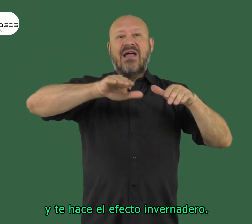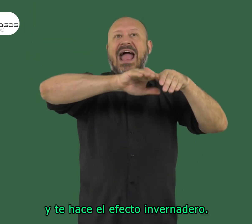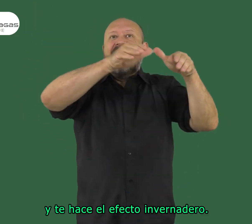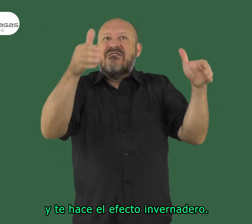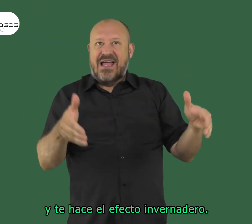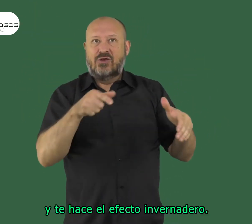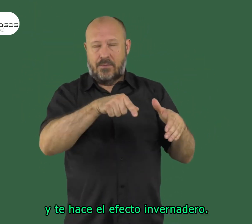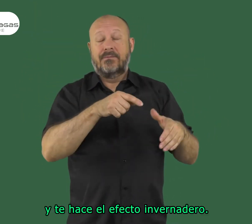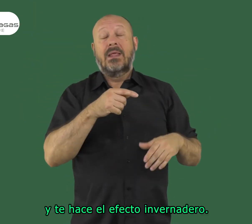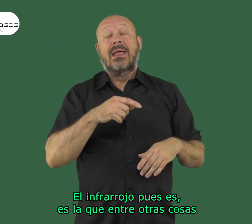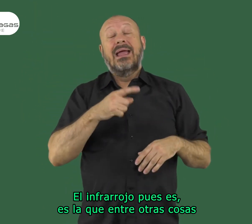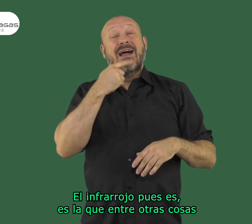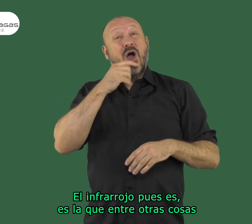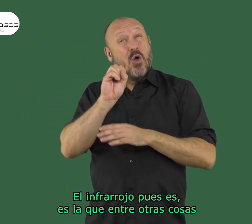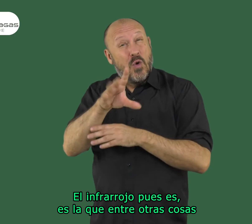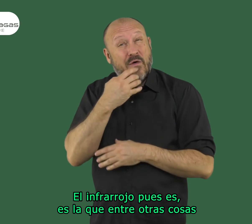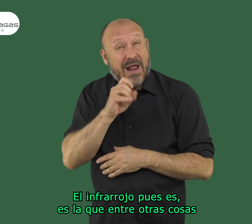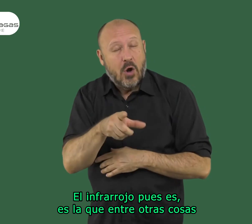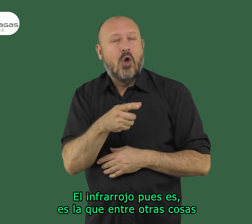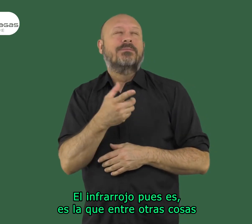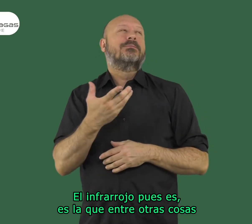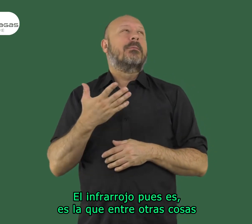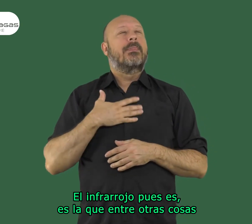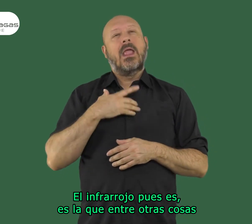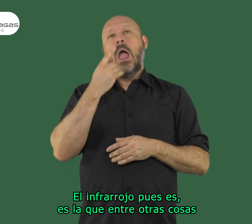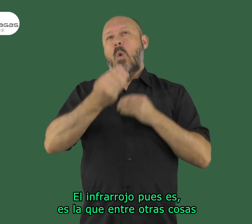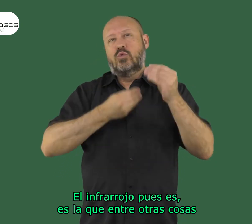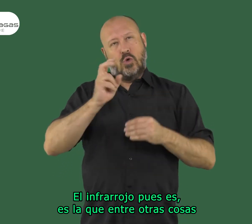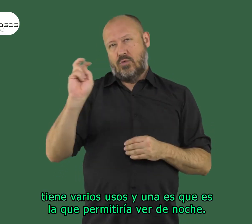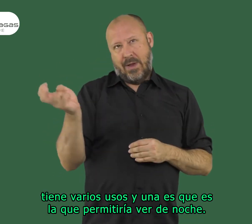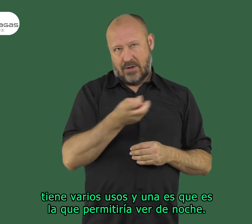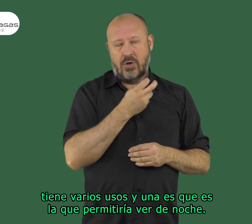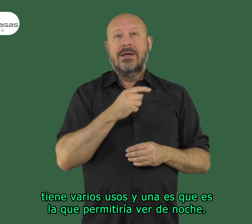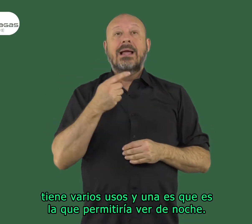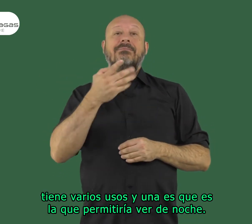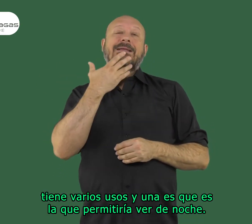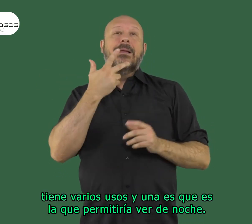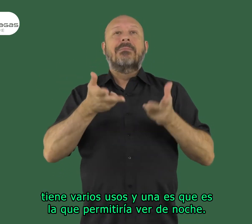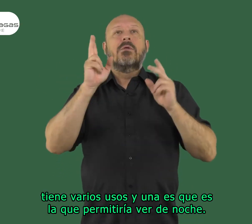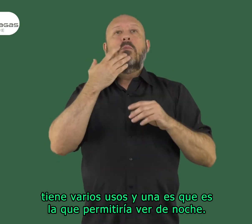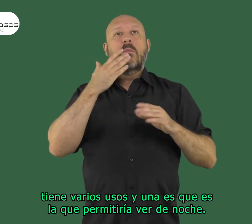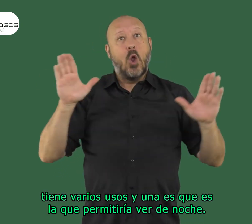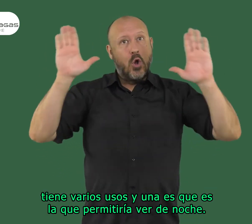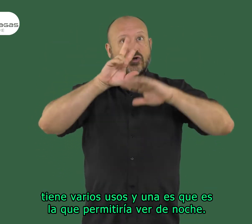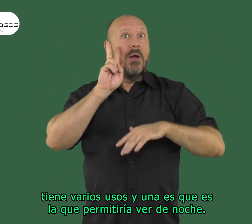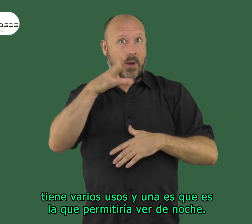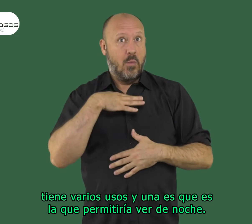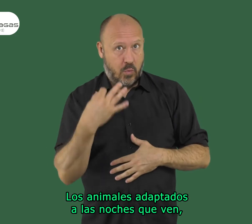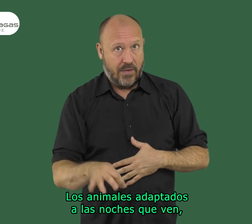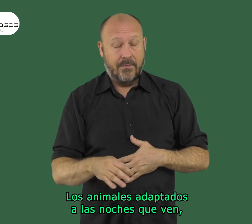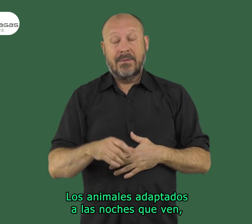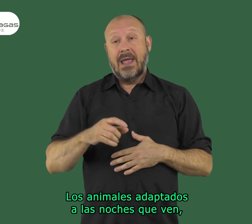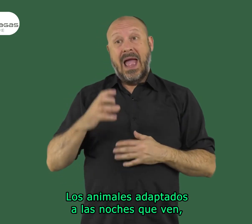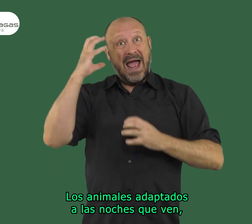y te hace el efecto invernadero. El infrarrojo pues es la que, entre otras cosas, tiene varios usos, y una es que es la que permitiría ver de noche.